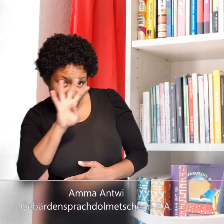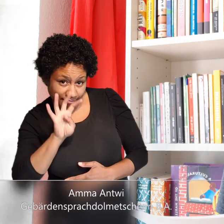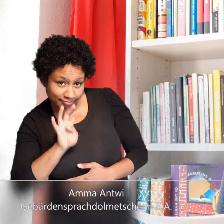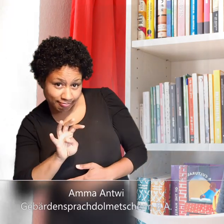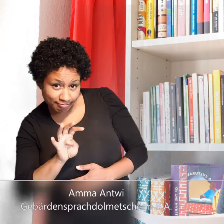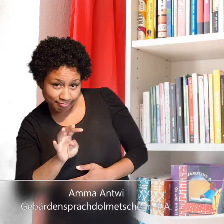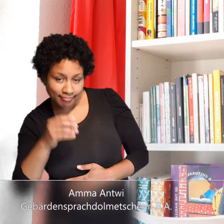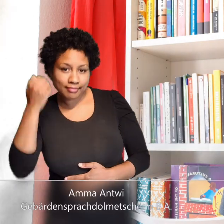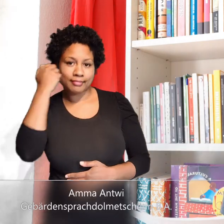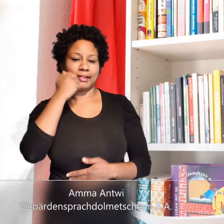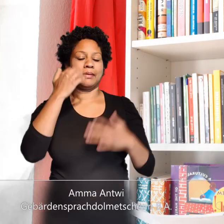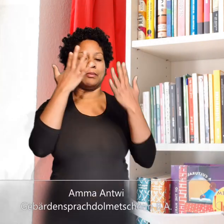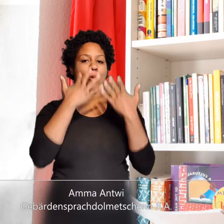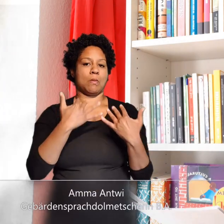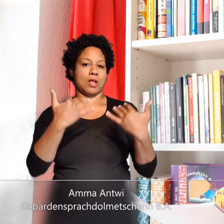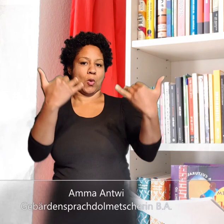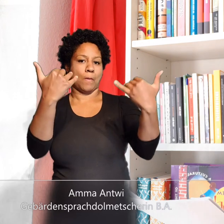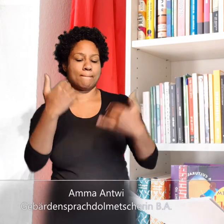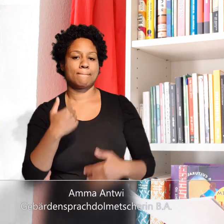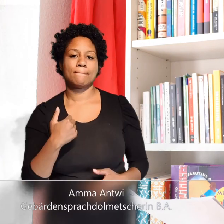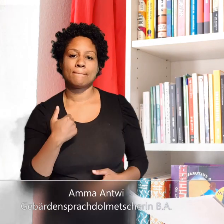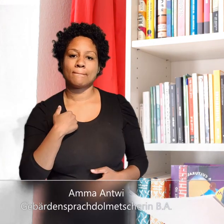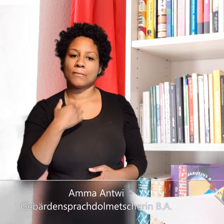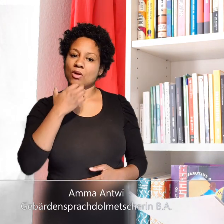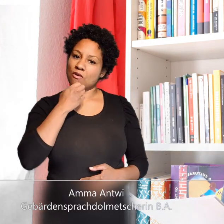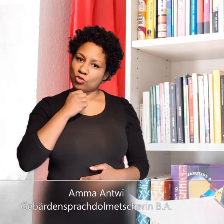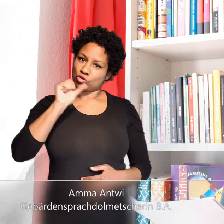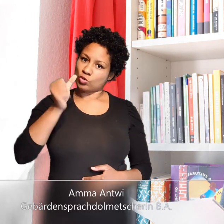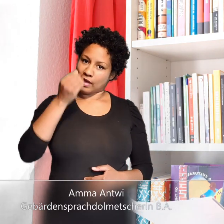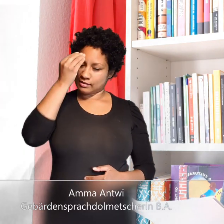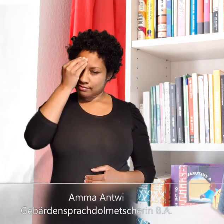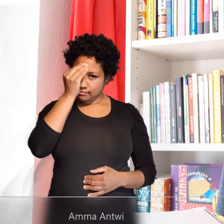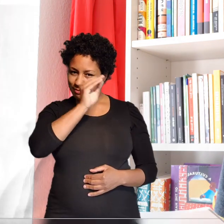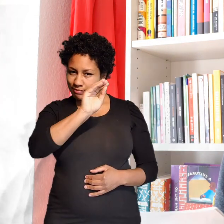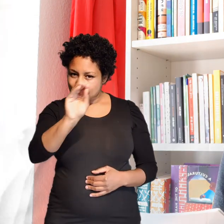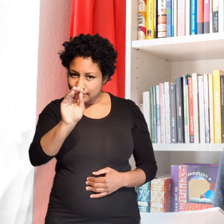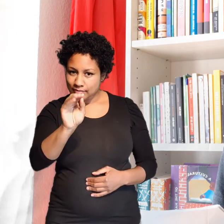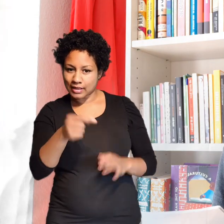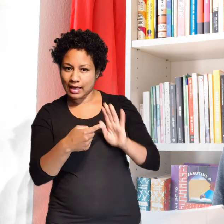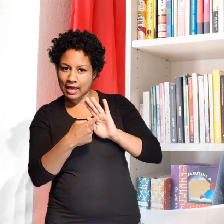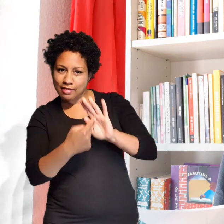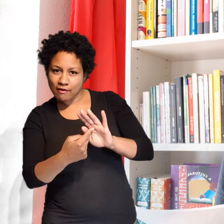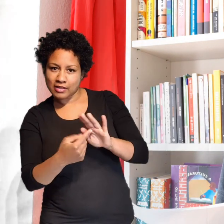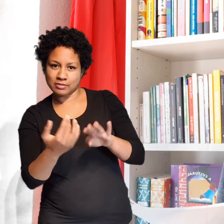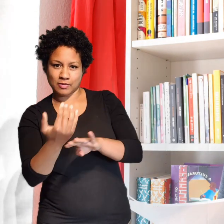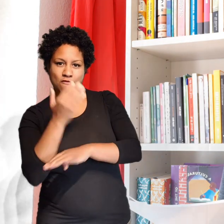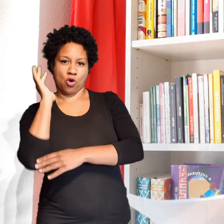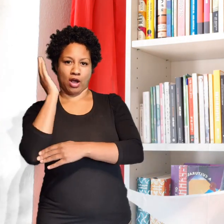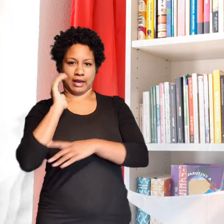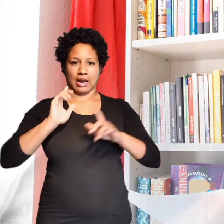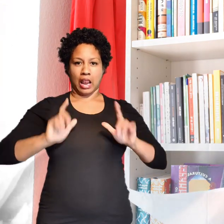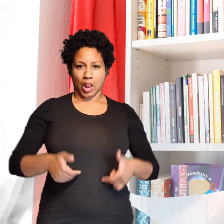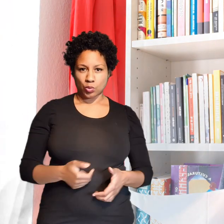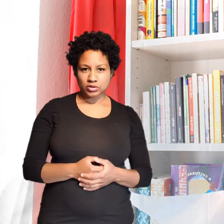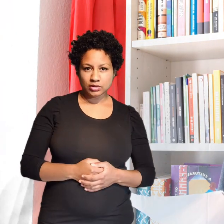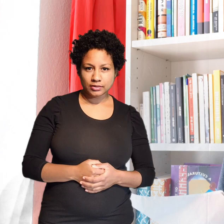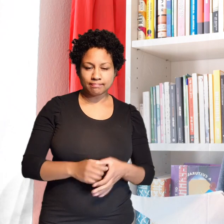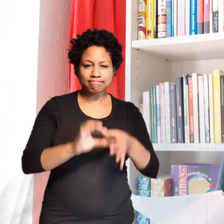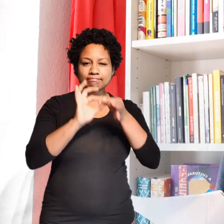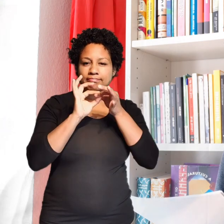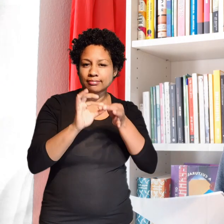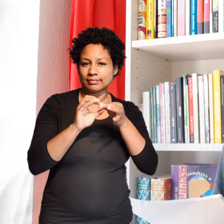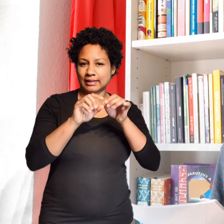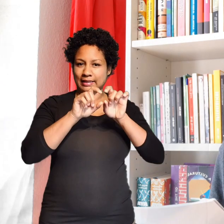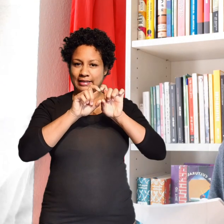Verehrtes Publikum, erlauben Sie mir bitte eine Anmerkung, bevor ich mit der Rede beginne. Es geht um die Schreibweise